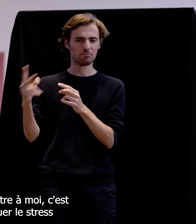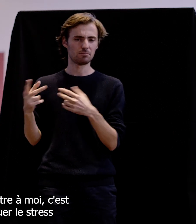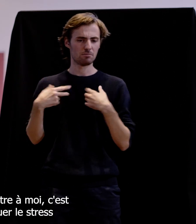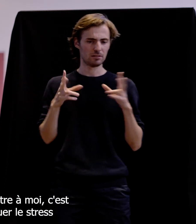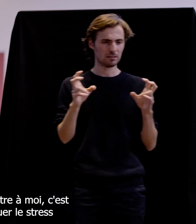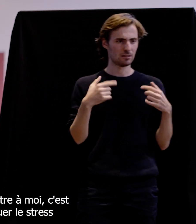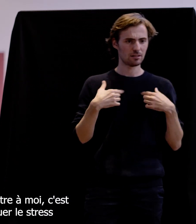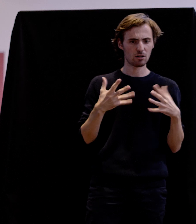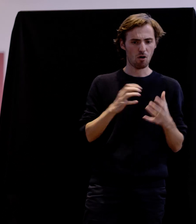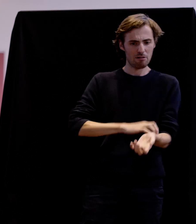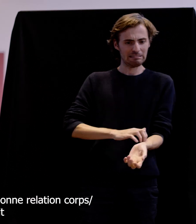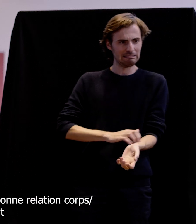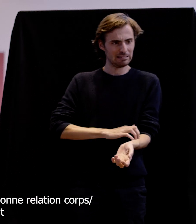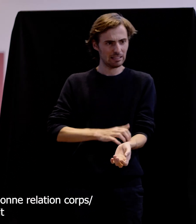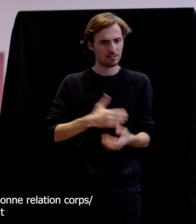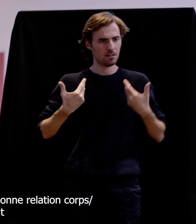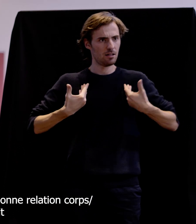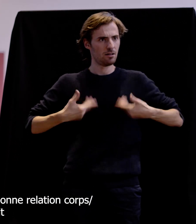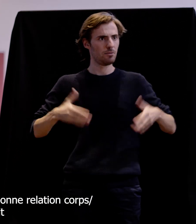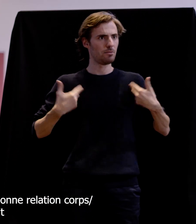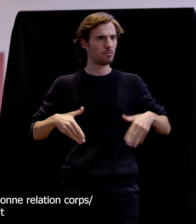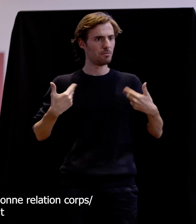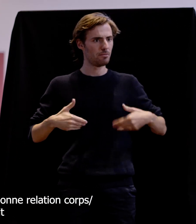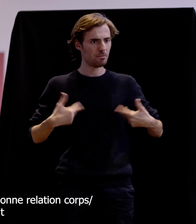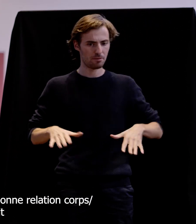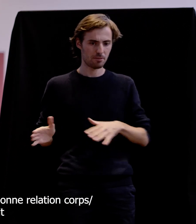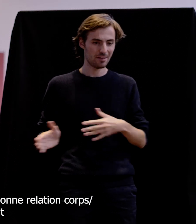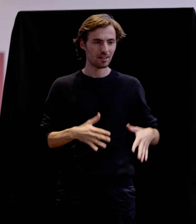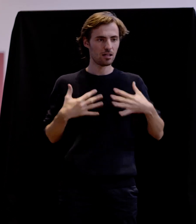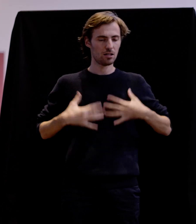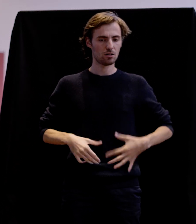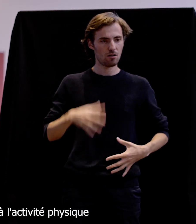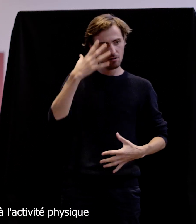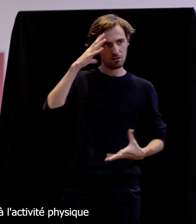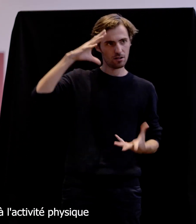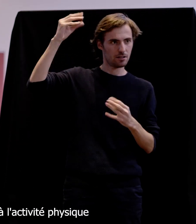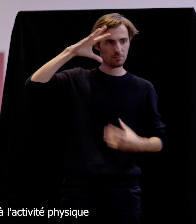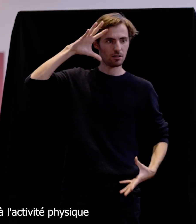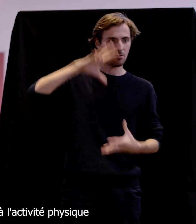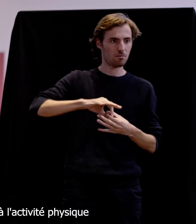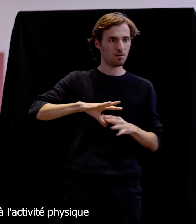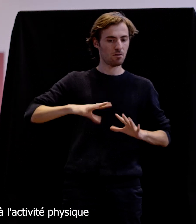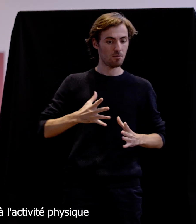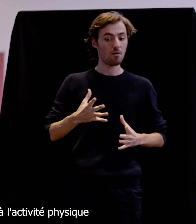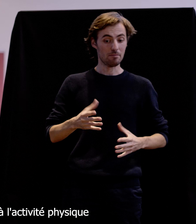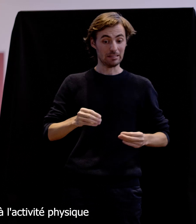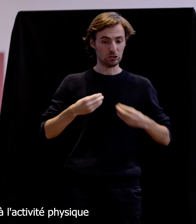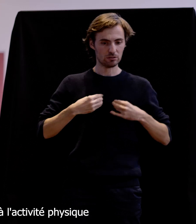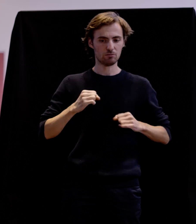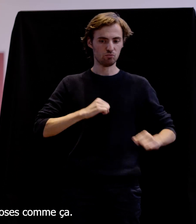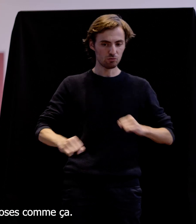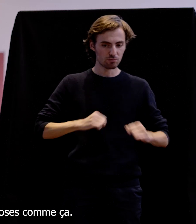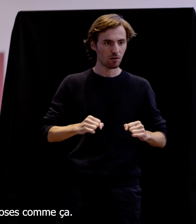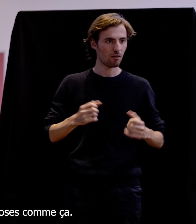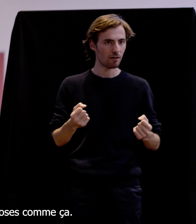Comment évacuer le stress et comment avoir une bonne relation corps-esprit grâce au mouvement, à l'activité